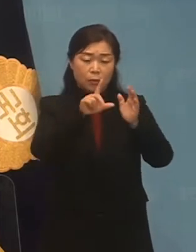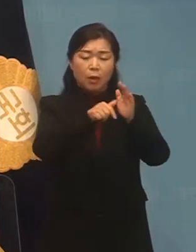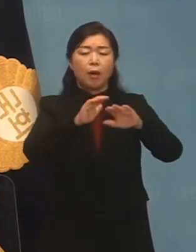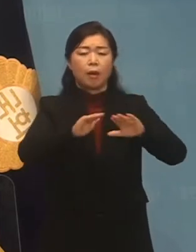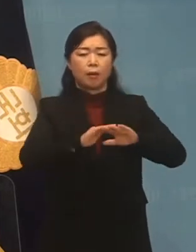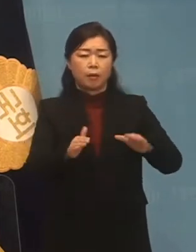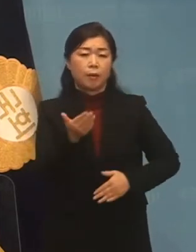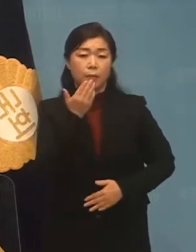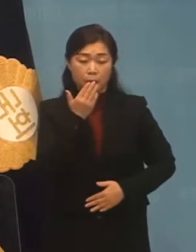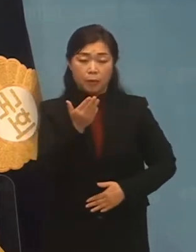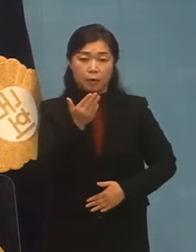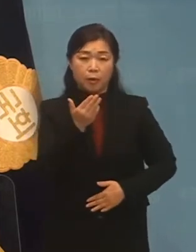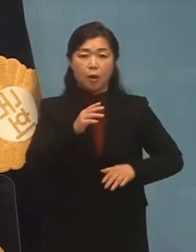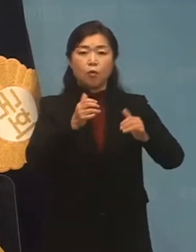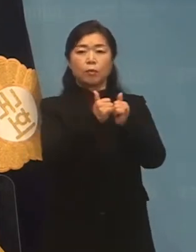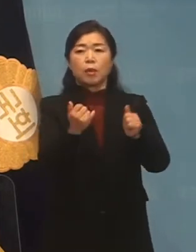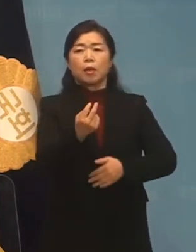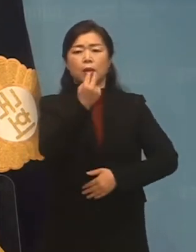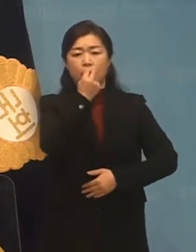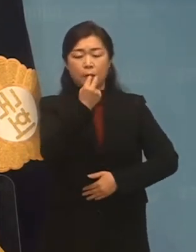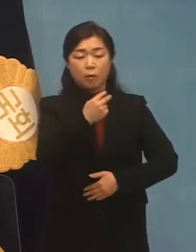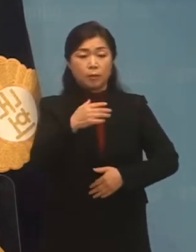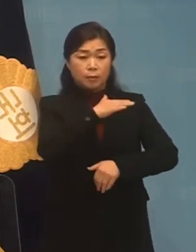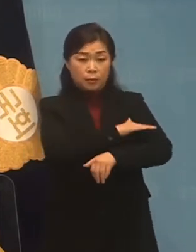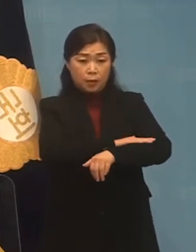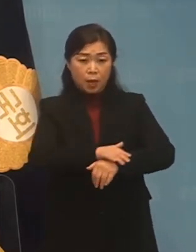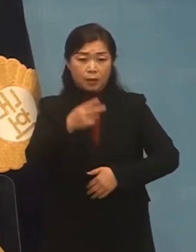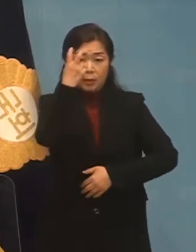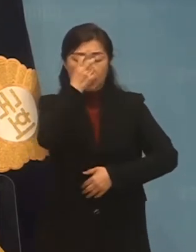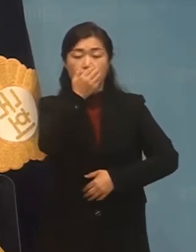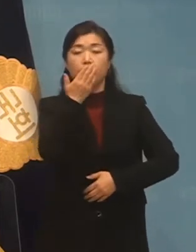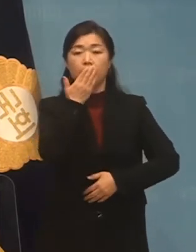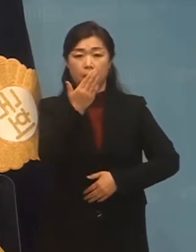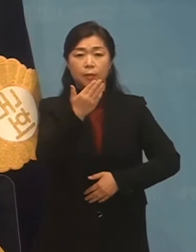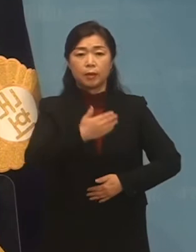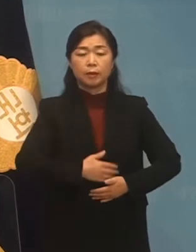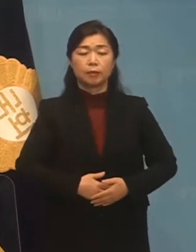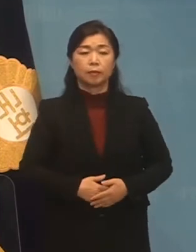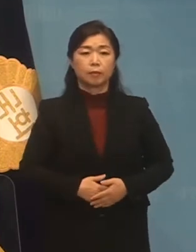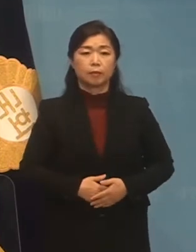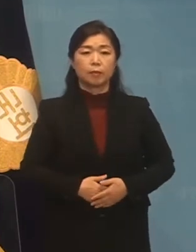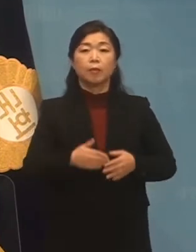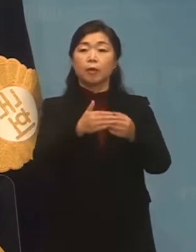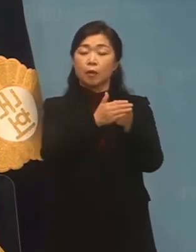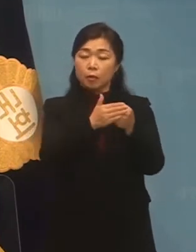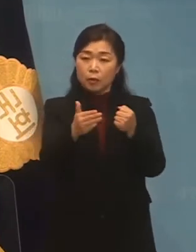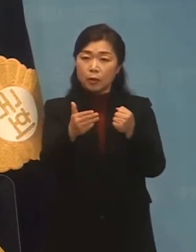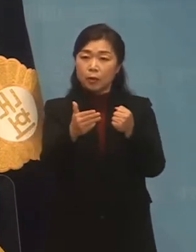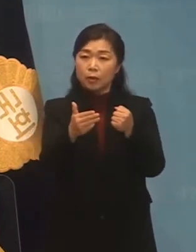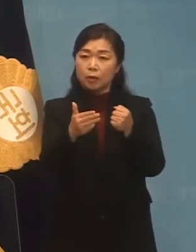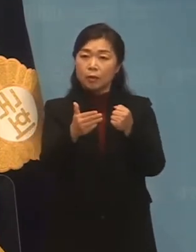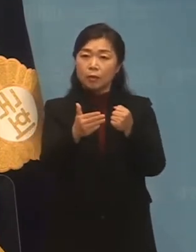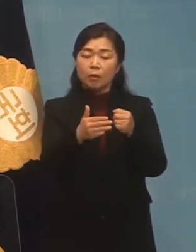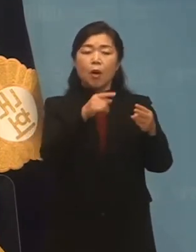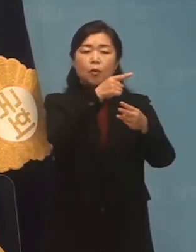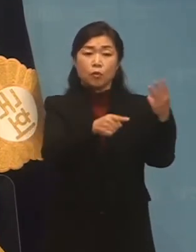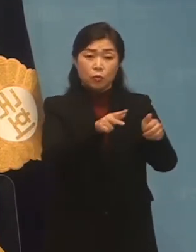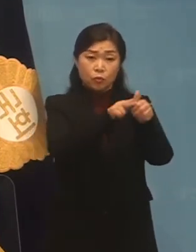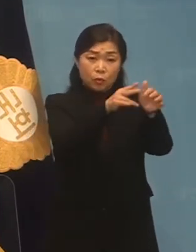있습니다. 국민의 생명을 지킬 수 있습니다. 이에 윤석열